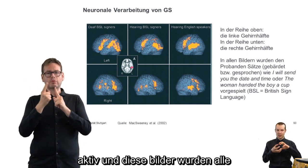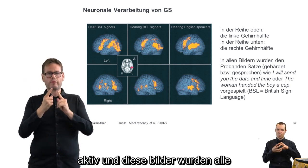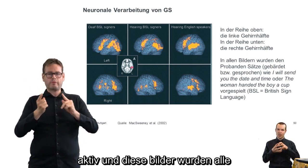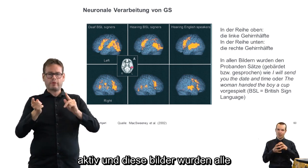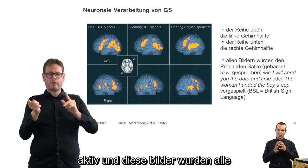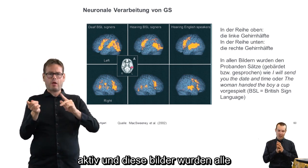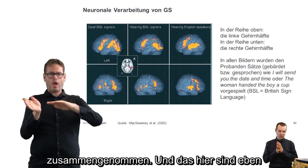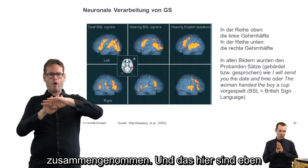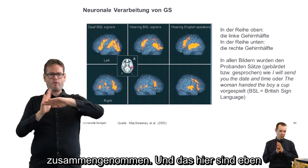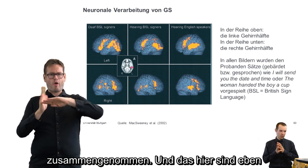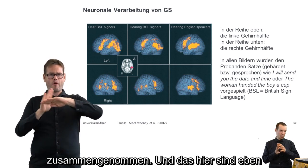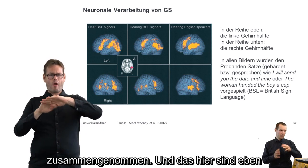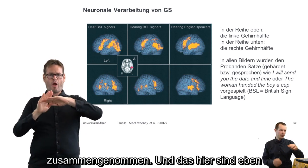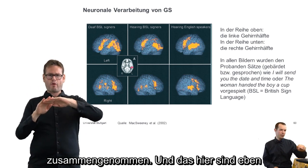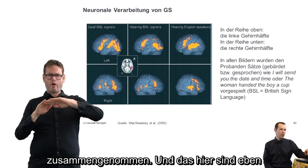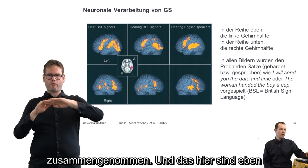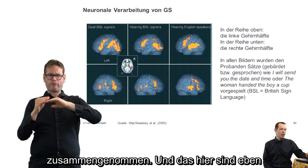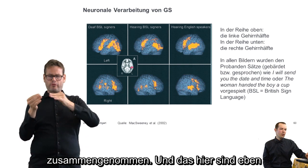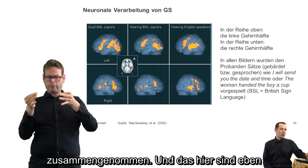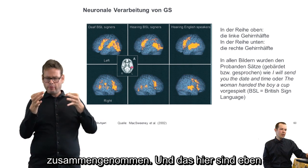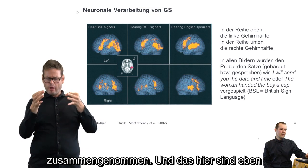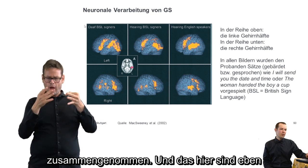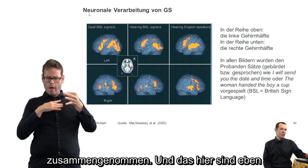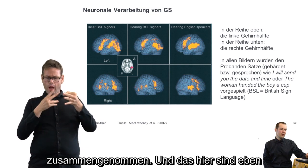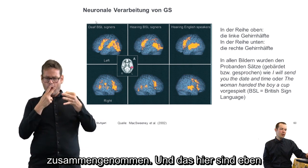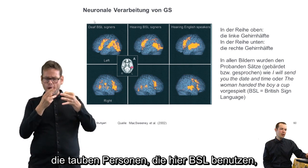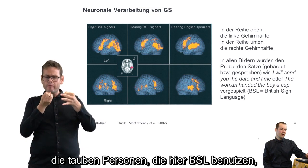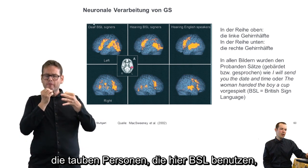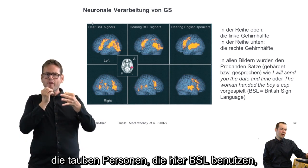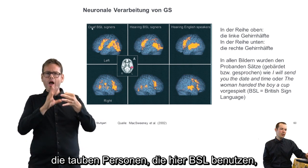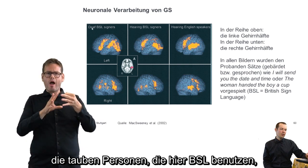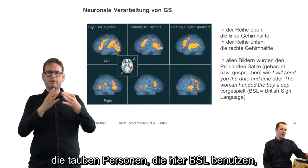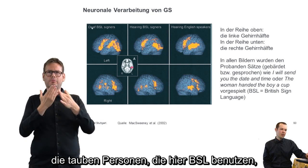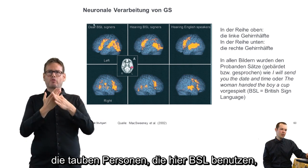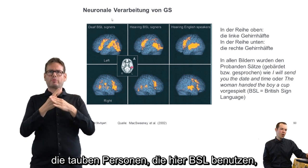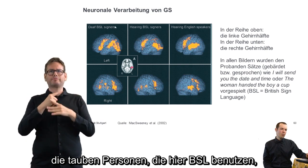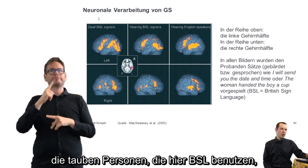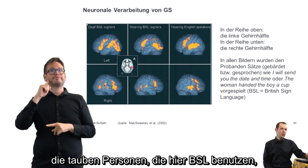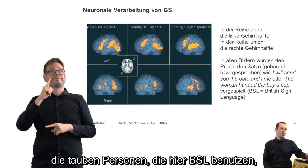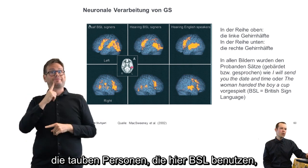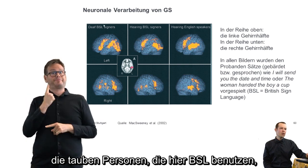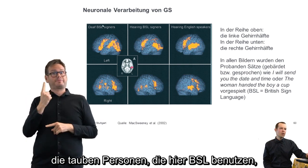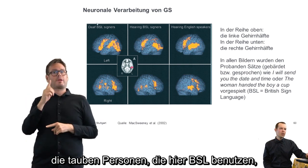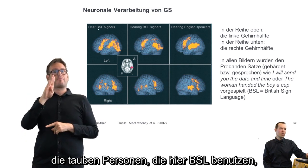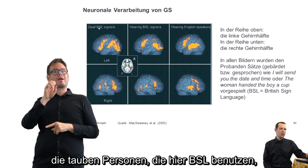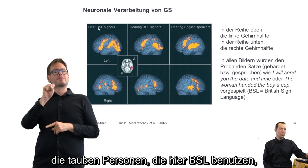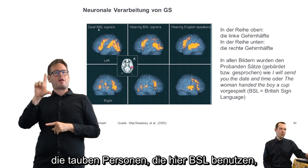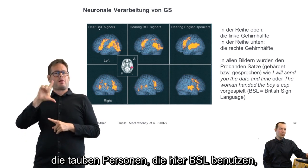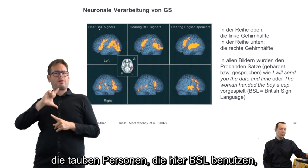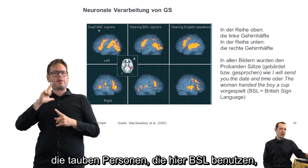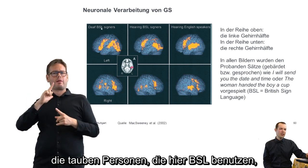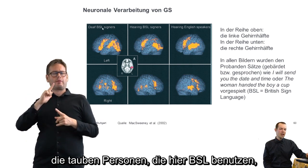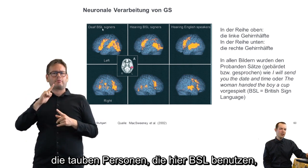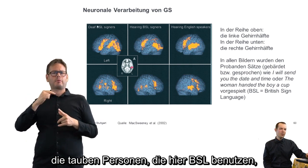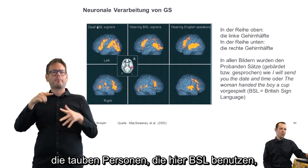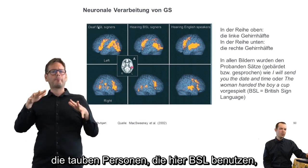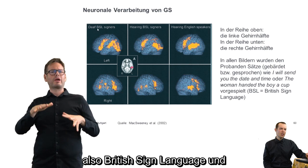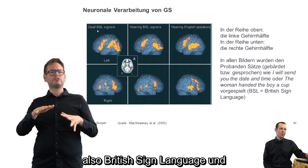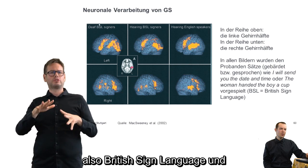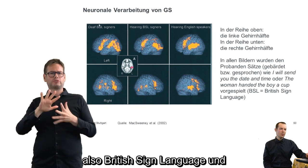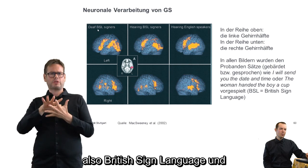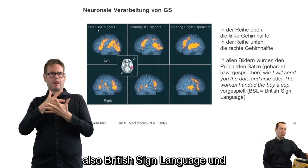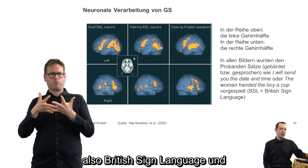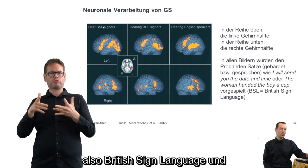sind aktiv und diese Bilder wurden alle zusammengenommen. Und das ist eben hier die Taubenpersonen die hier BSL